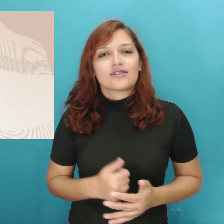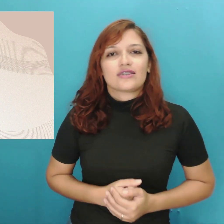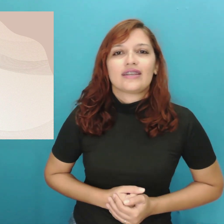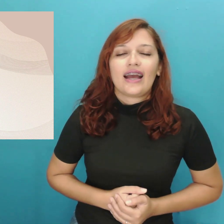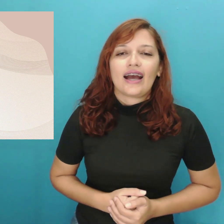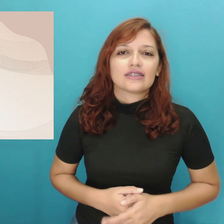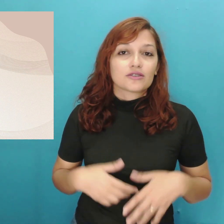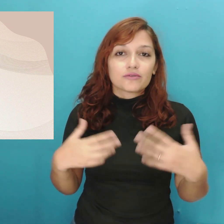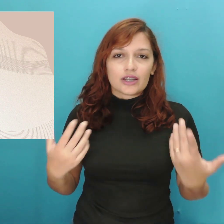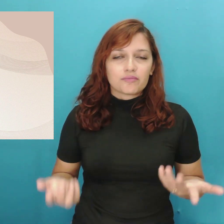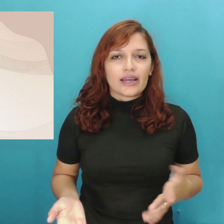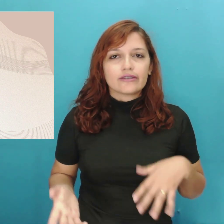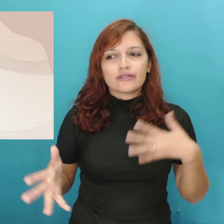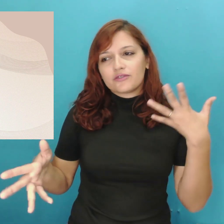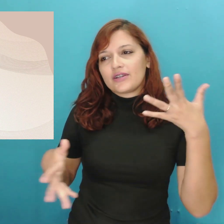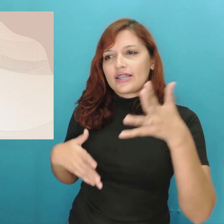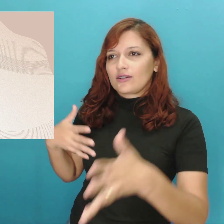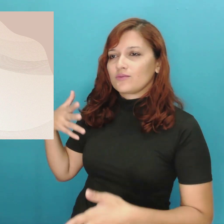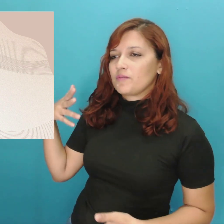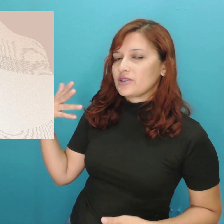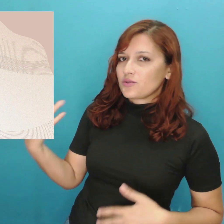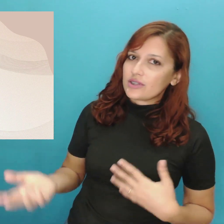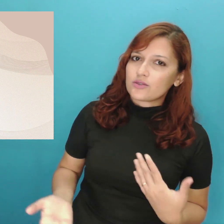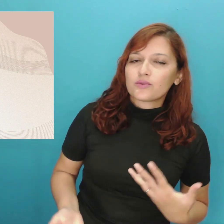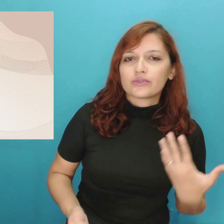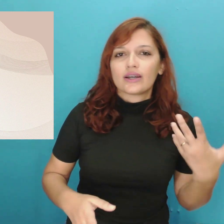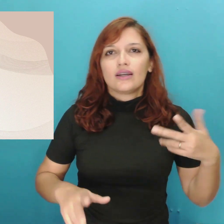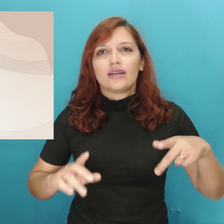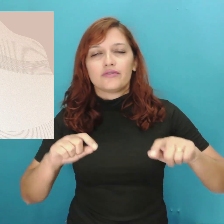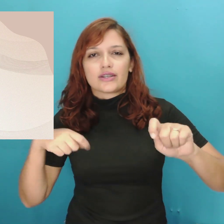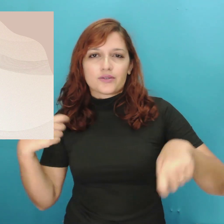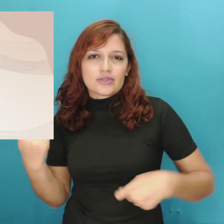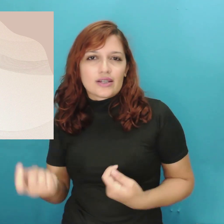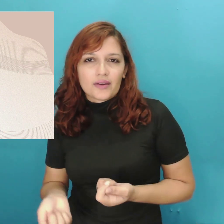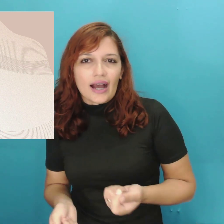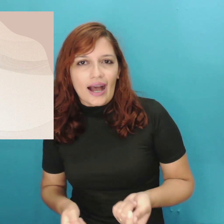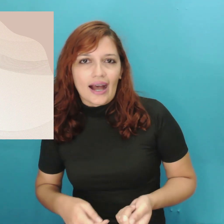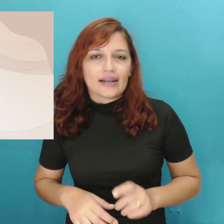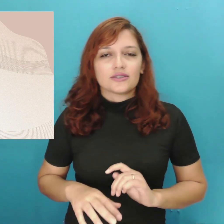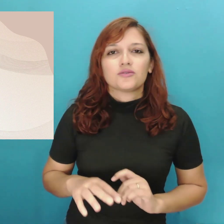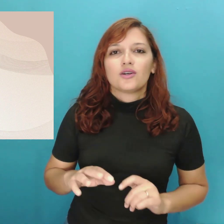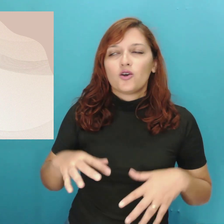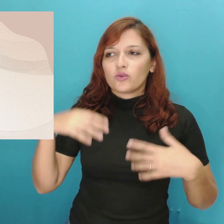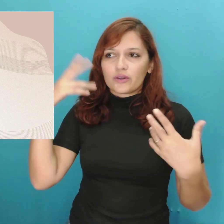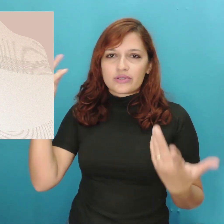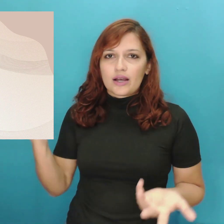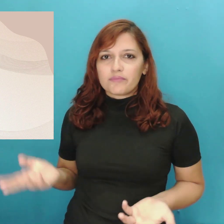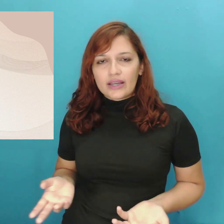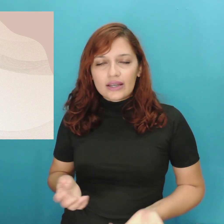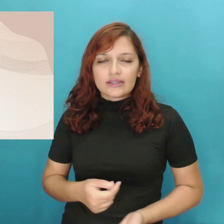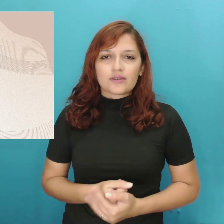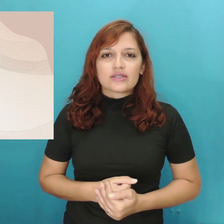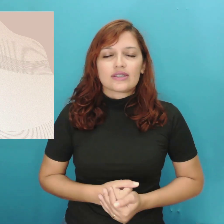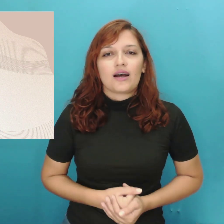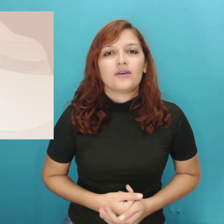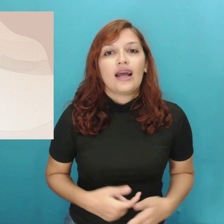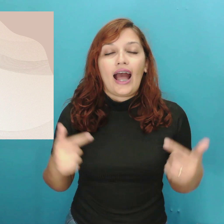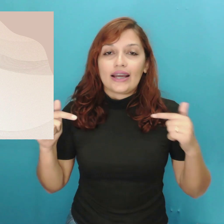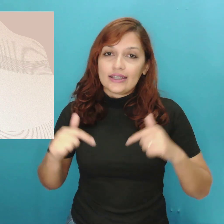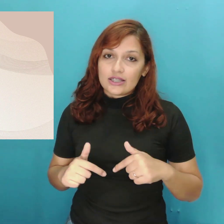gente errar. Então, não tenha medo de conversar com uma pessoa surda e fazer um sinal errado, ou não saber tal sinal. Aqui nesse